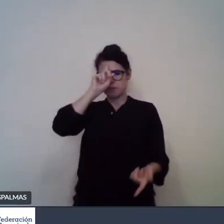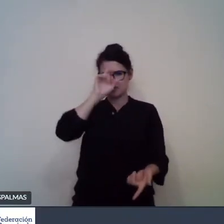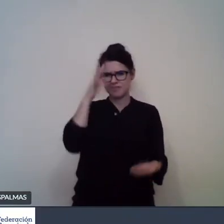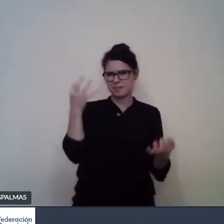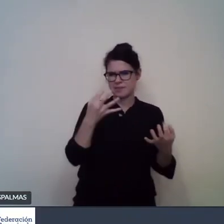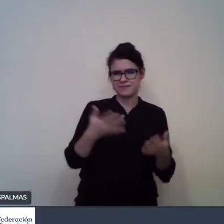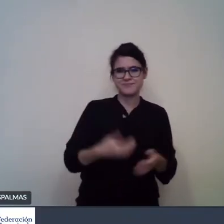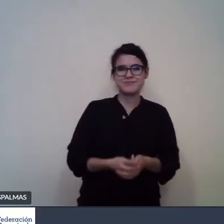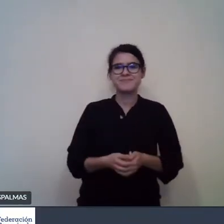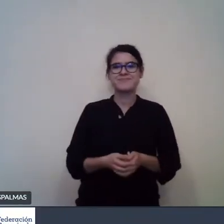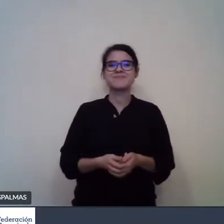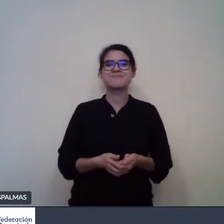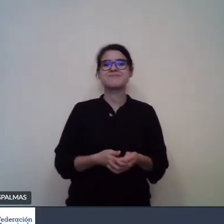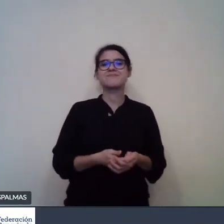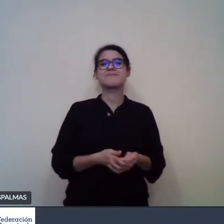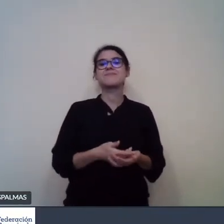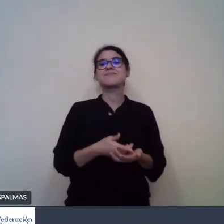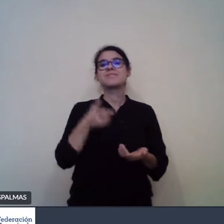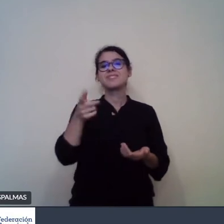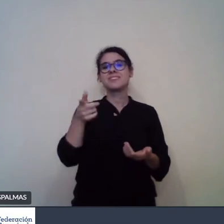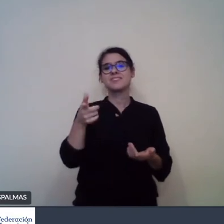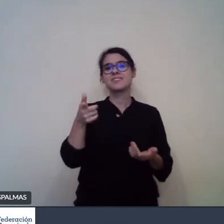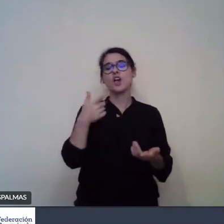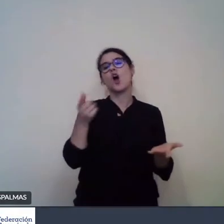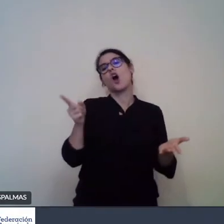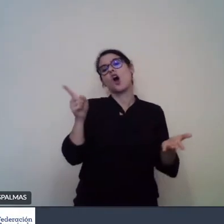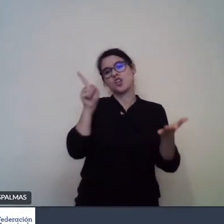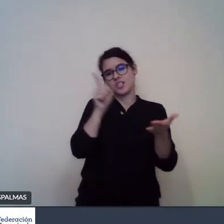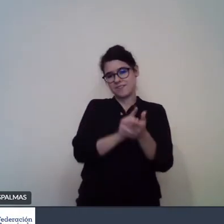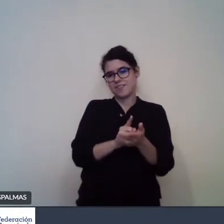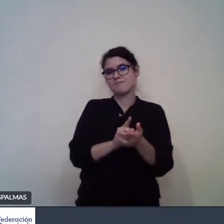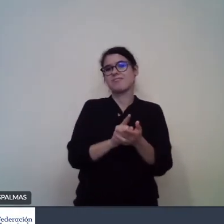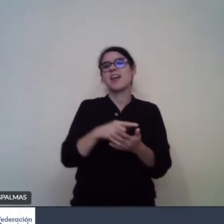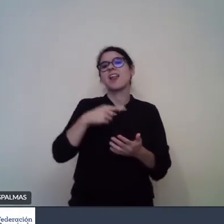Y aquí juegan de nuevo el ghost screen